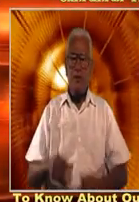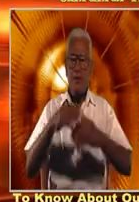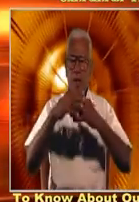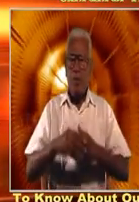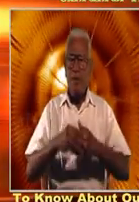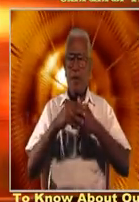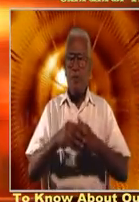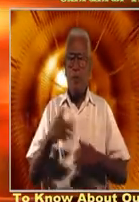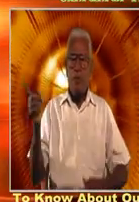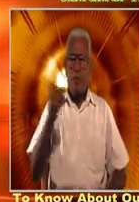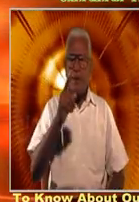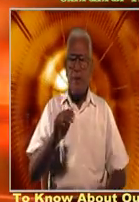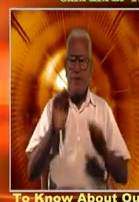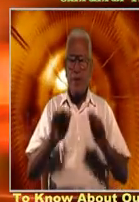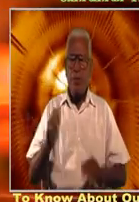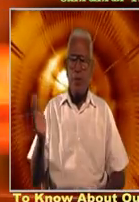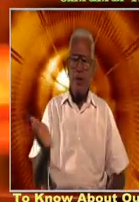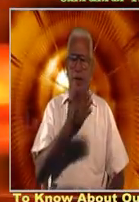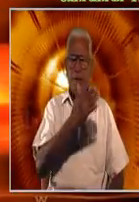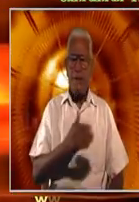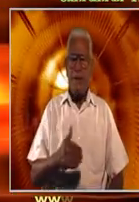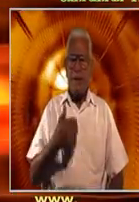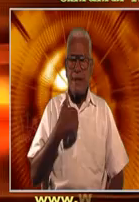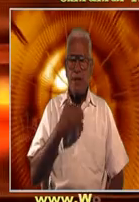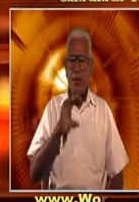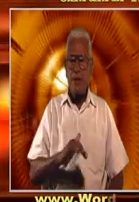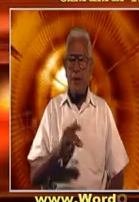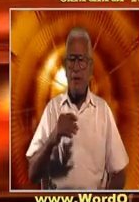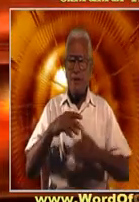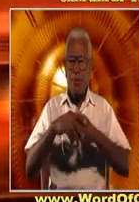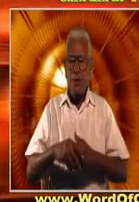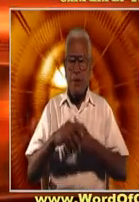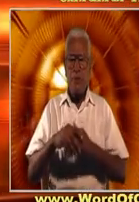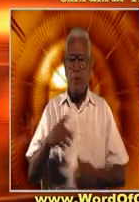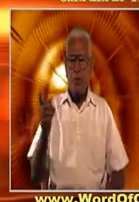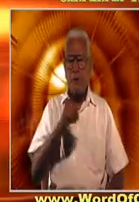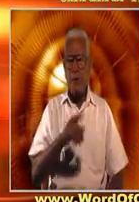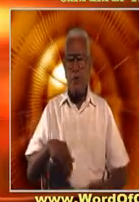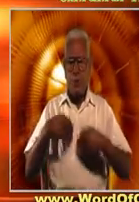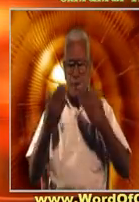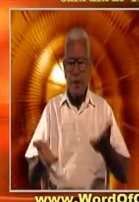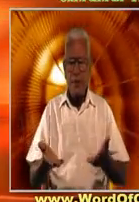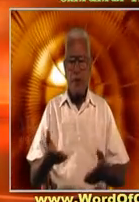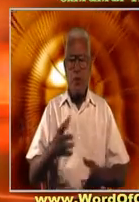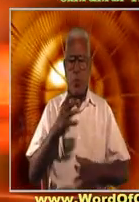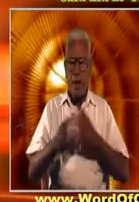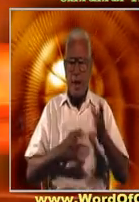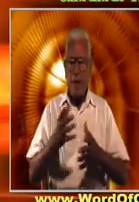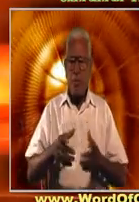nedenயலிக செய்குynen குடு downstairsற்க தbig